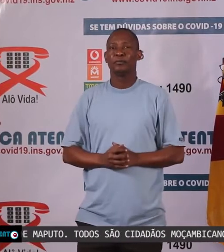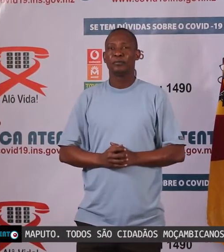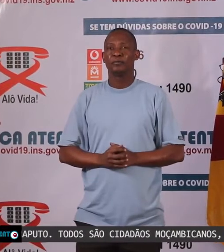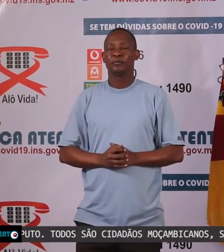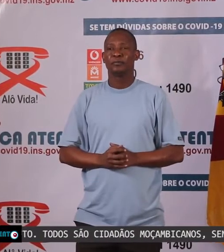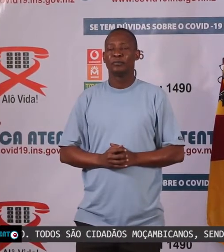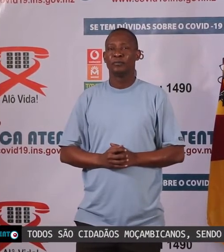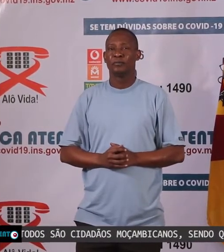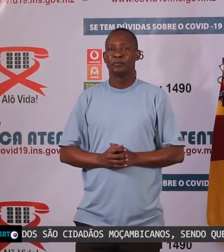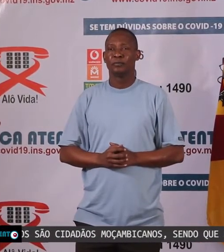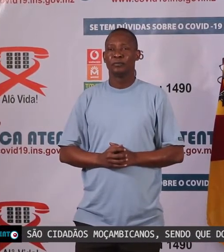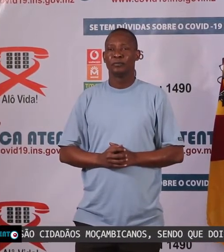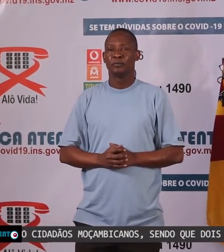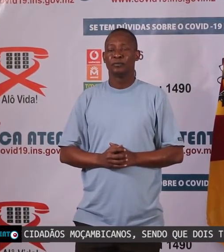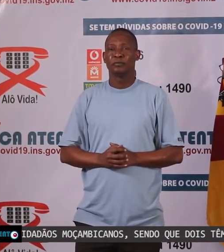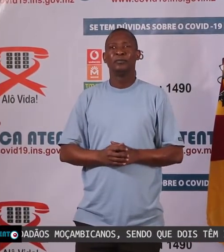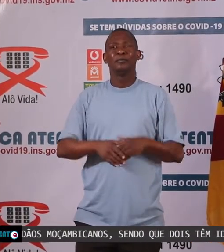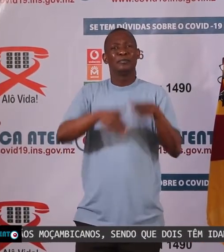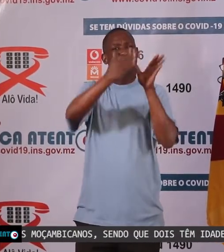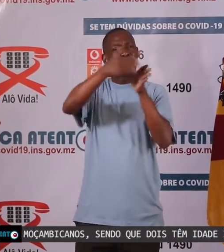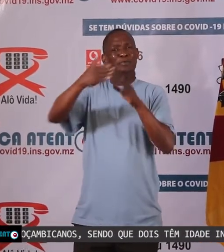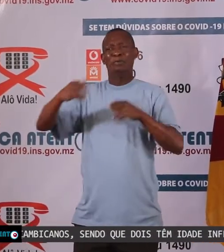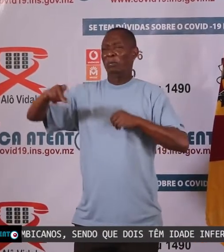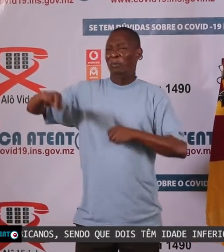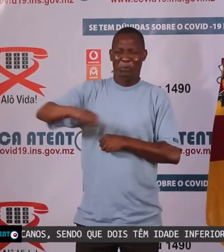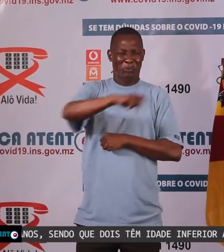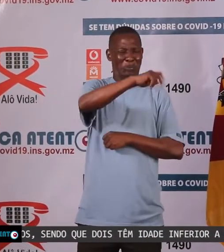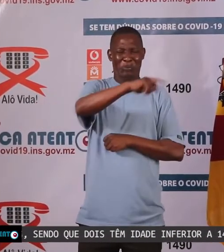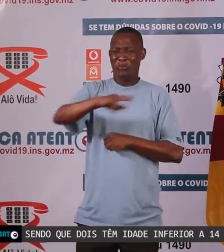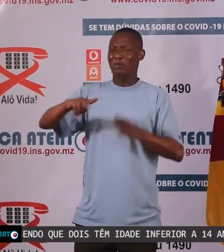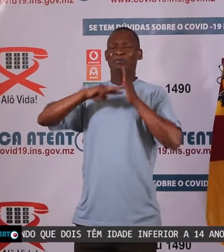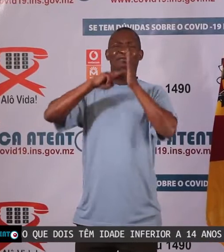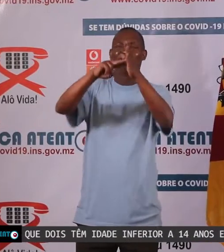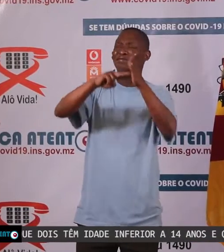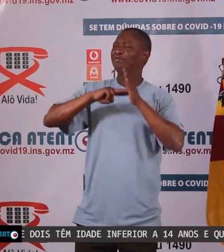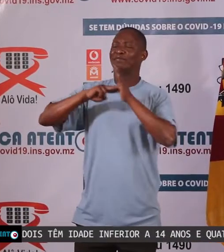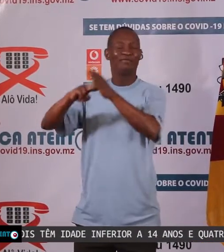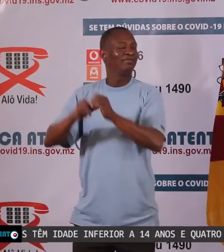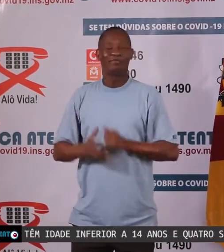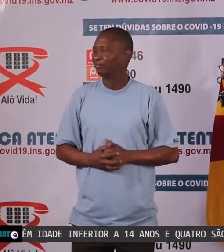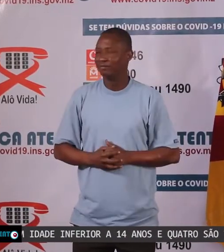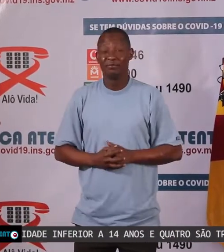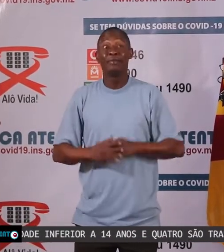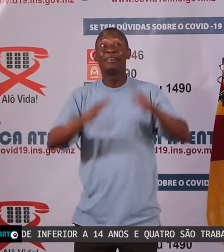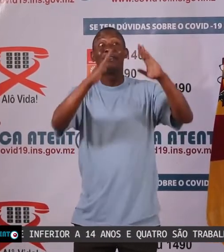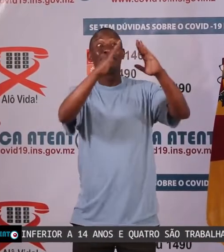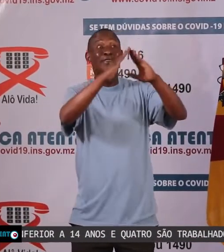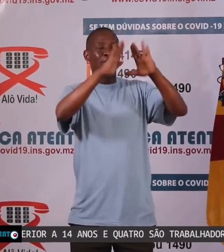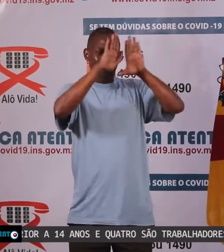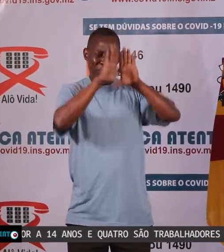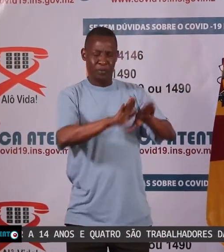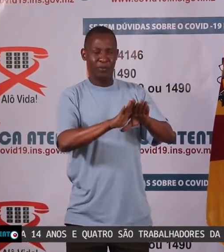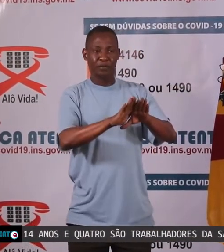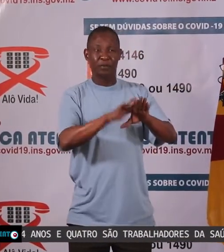a redução da mobilidade, ficando em casa, saindo apenas em caso de